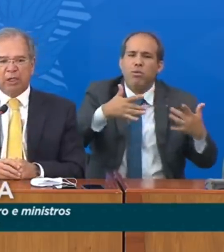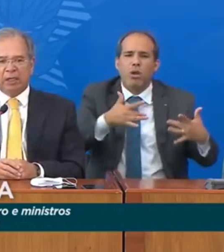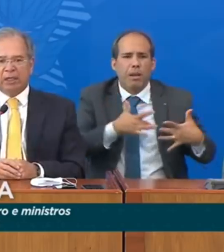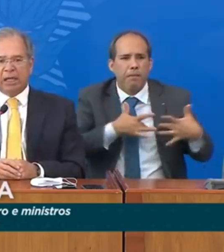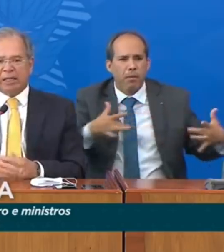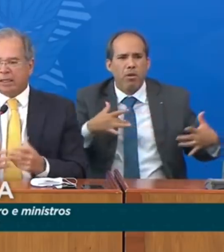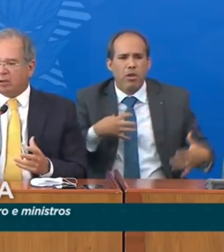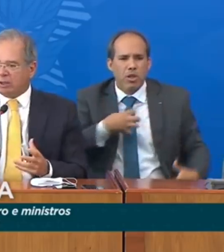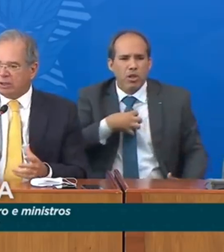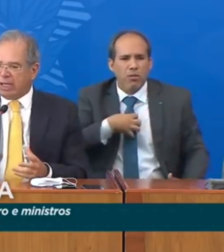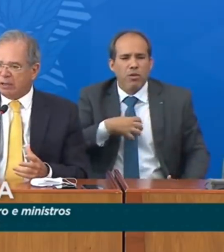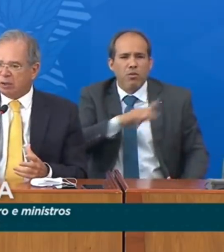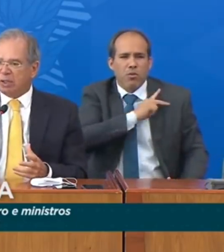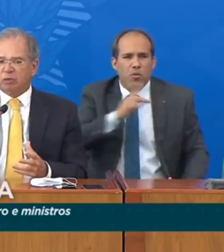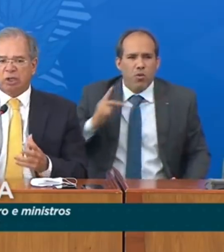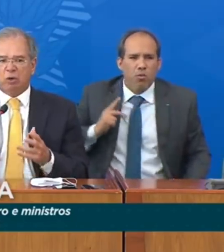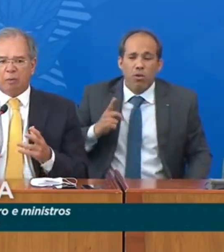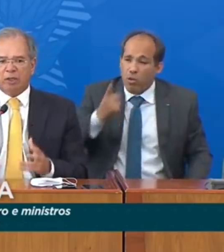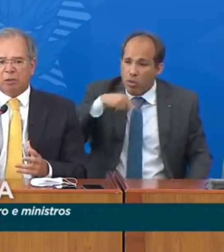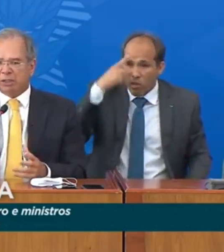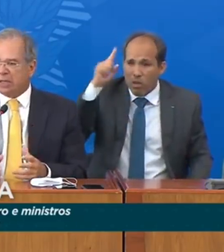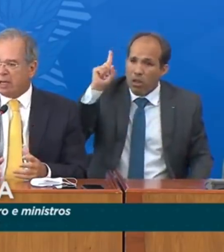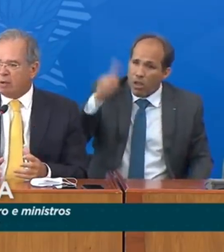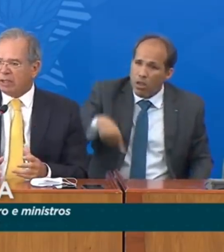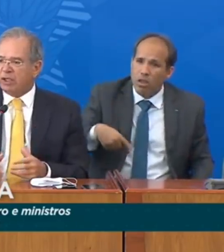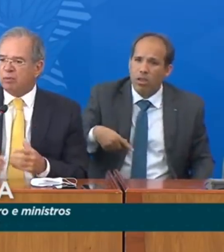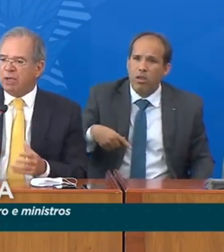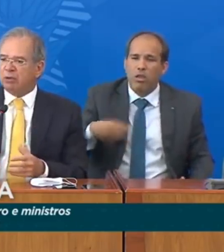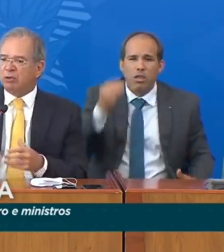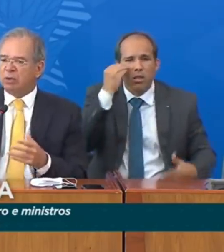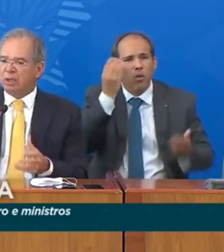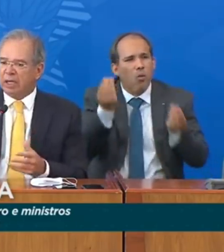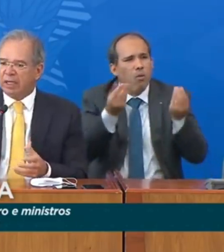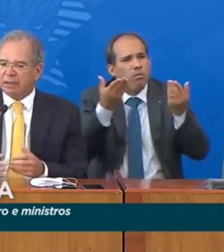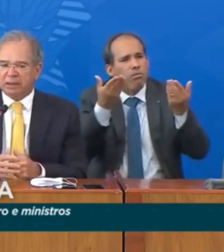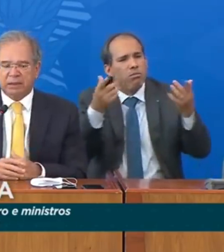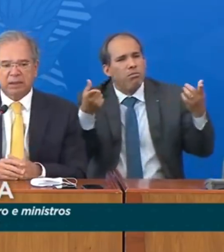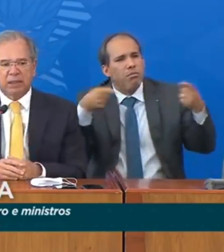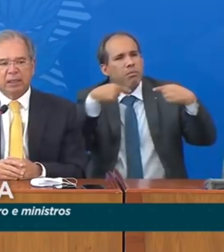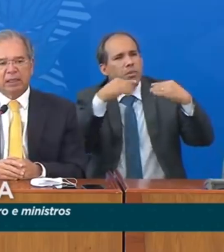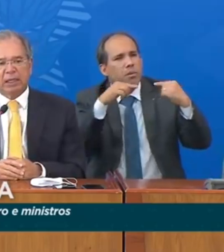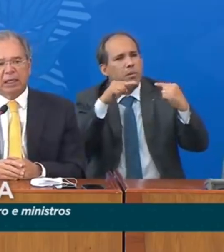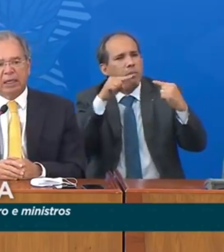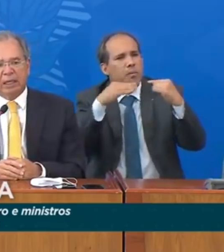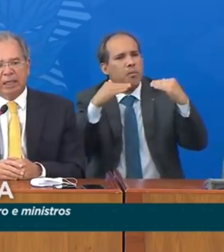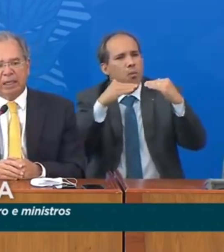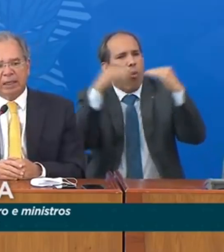público, e essa é a nossa ideia. Nós temos que compatibilizar o atendimento a essas